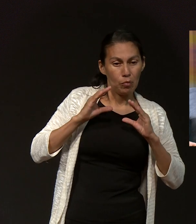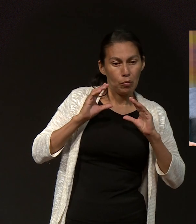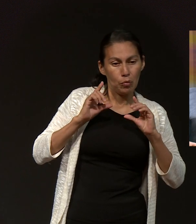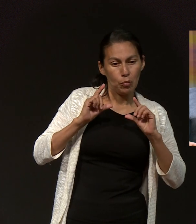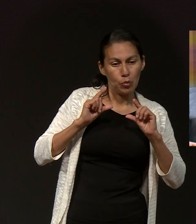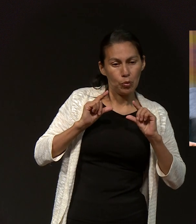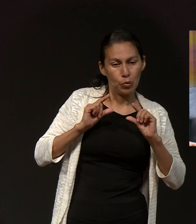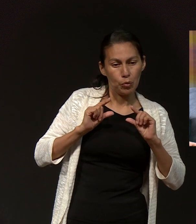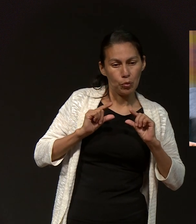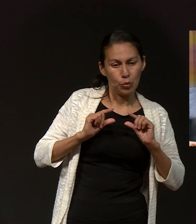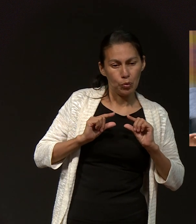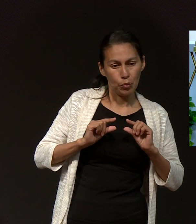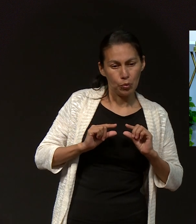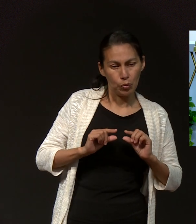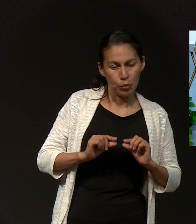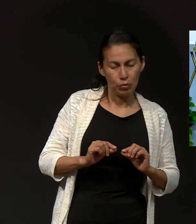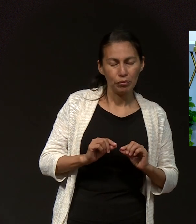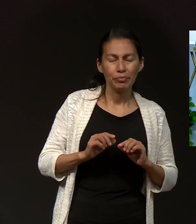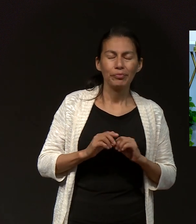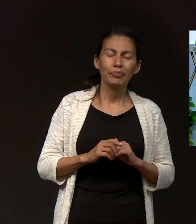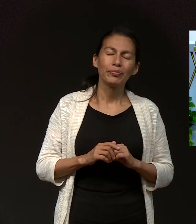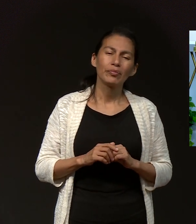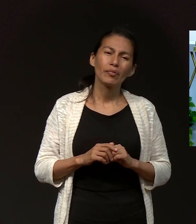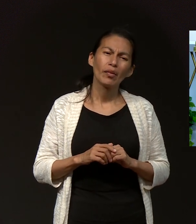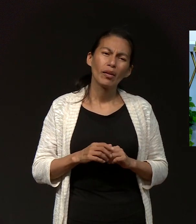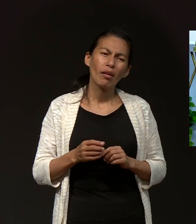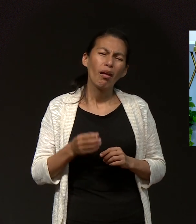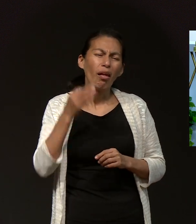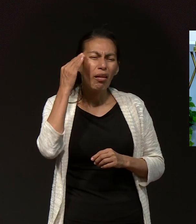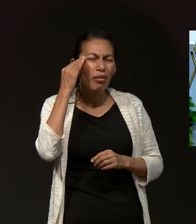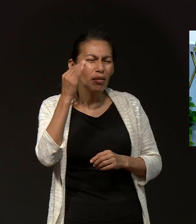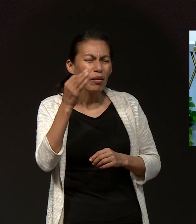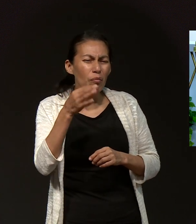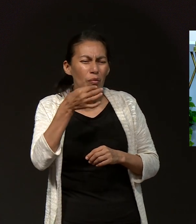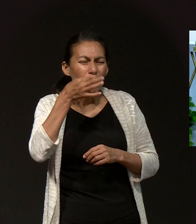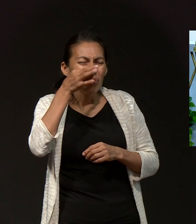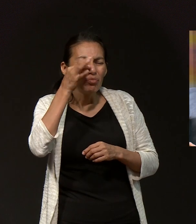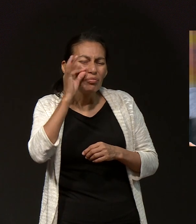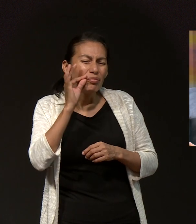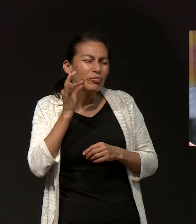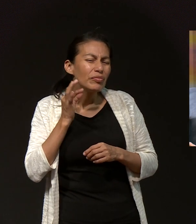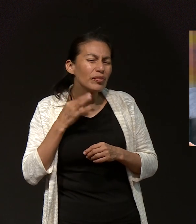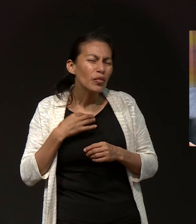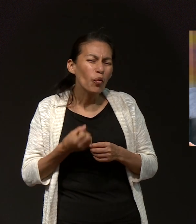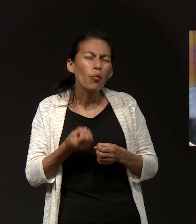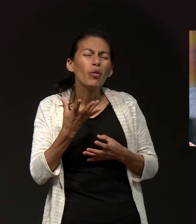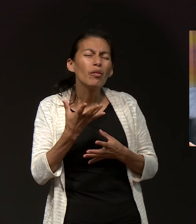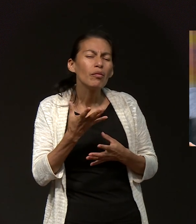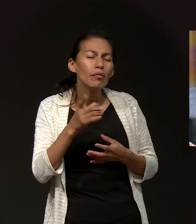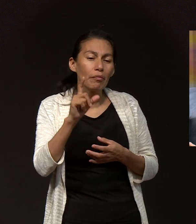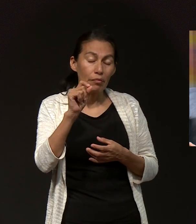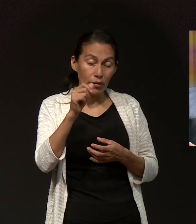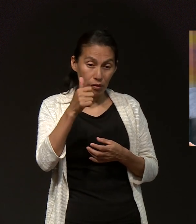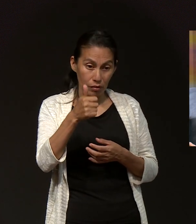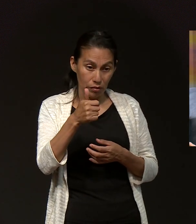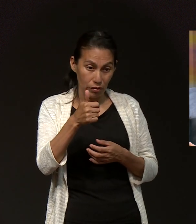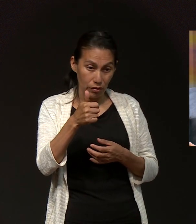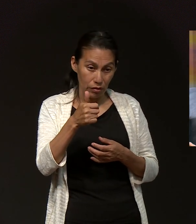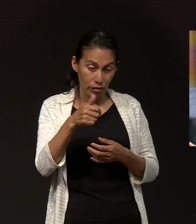vivir empiezan a bajar. ¿Cuánto tiempo estuvo entubado? Estuvo entubado 26 días,